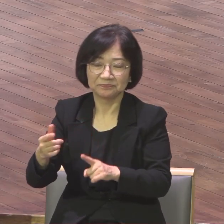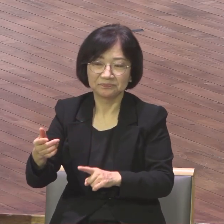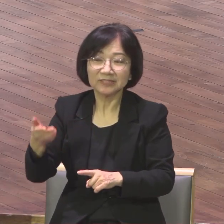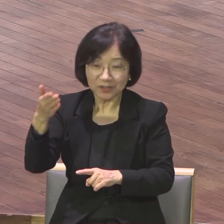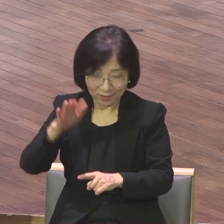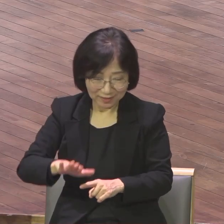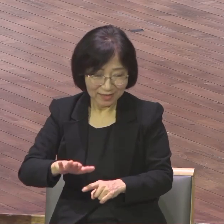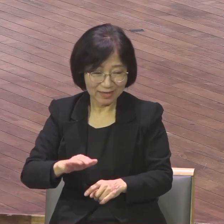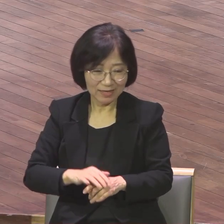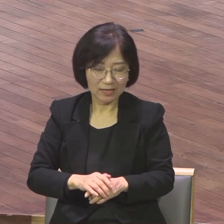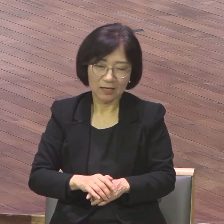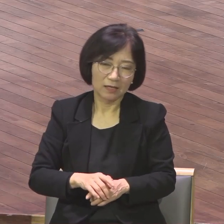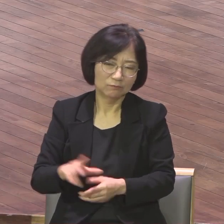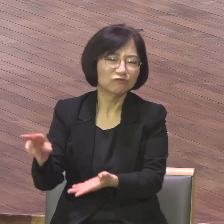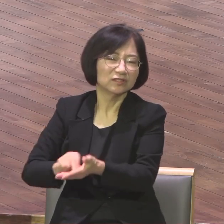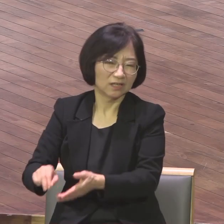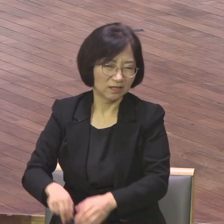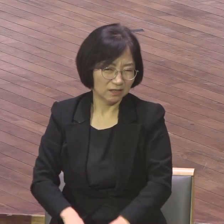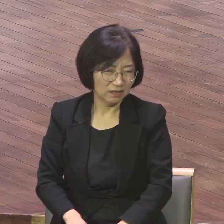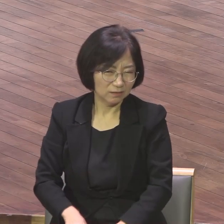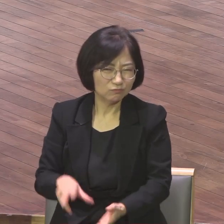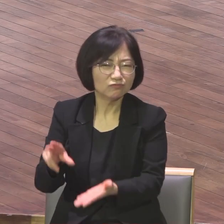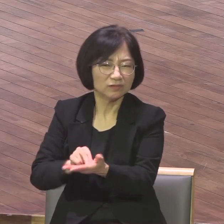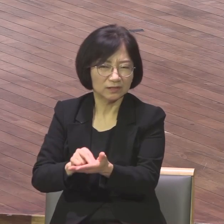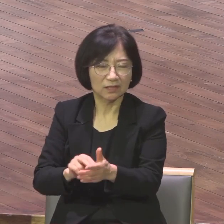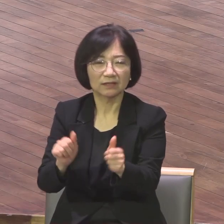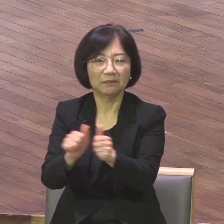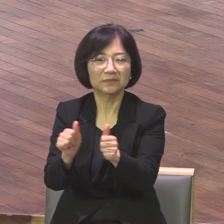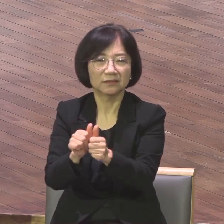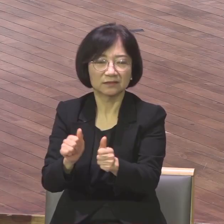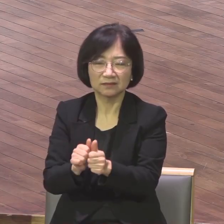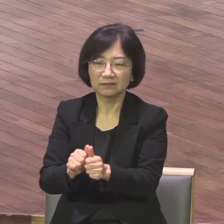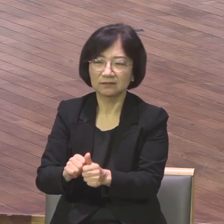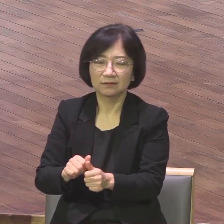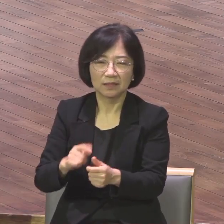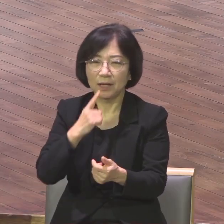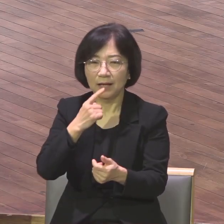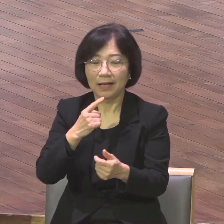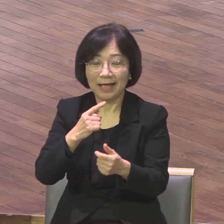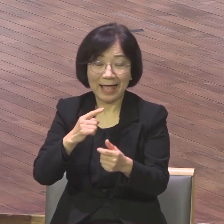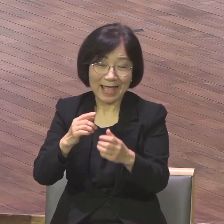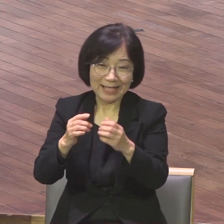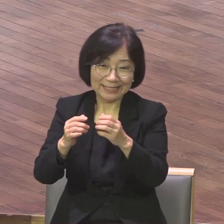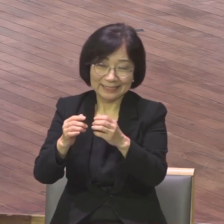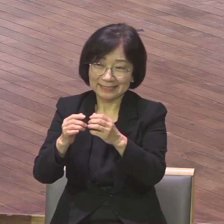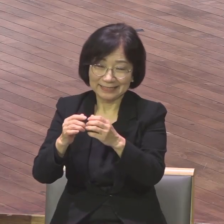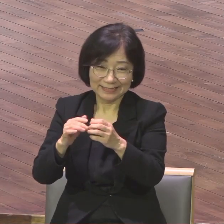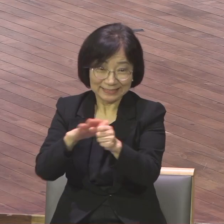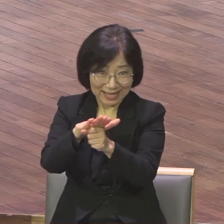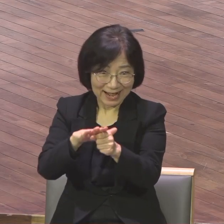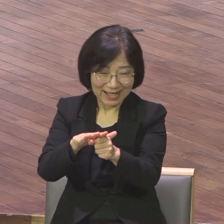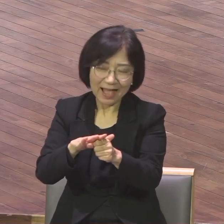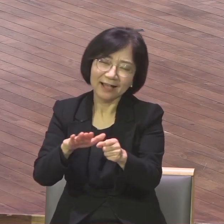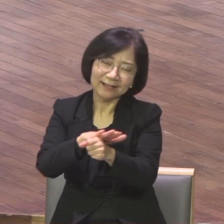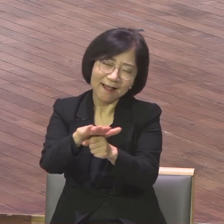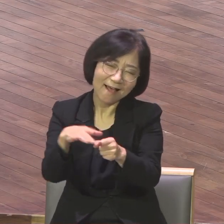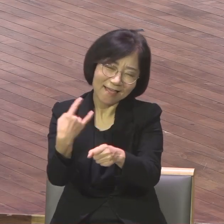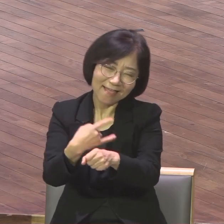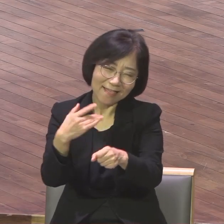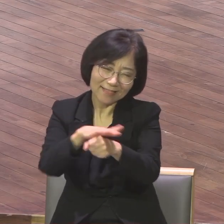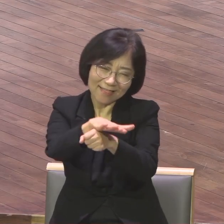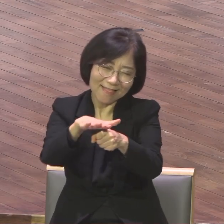이게 문제가 됐지요. 이게 문제가 돼요. 사랑은 명사가 아니라 동사다.